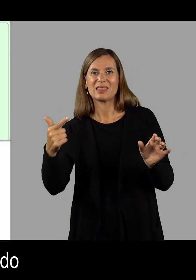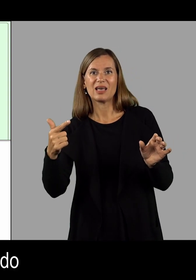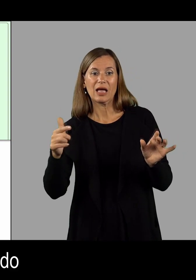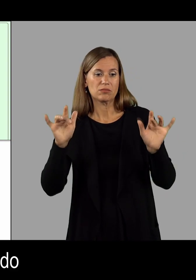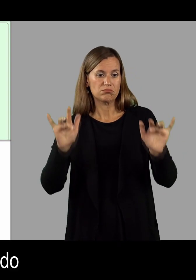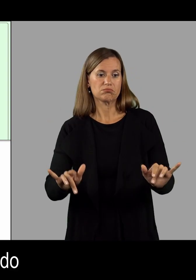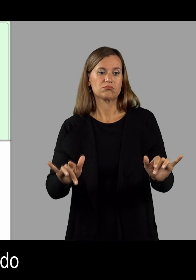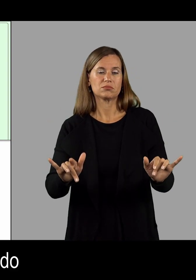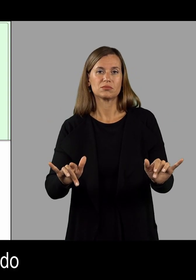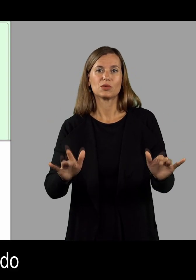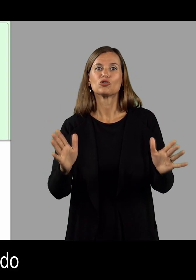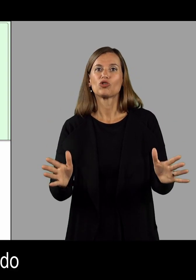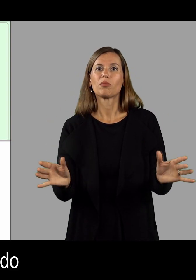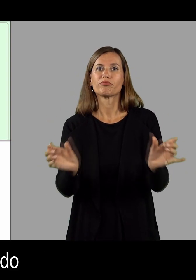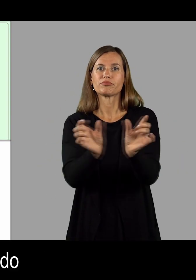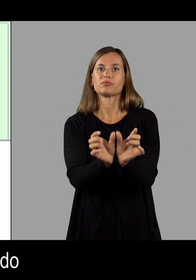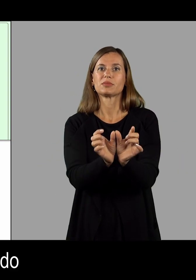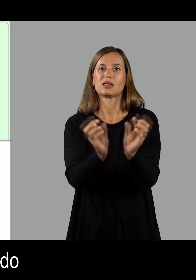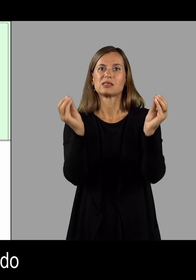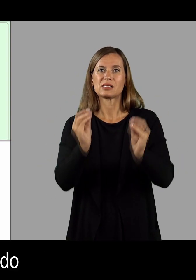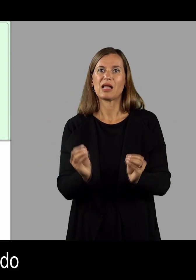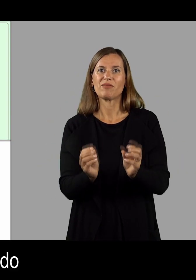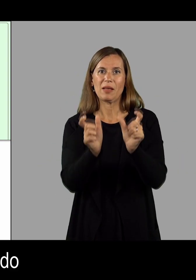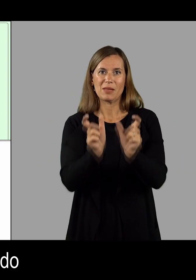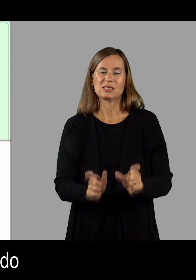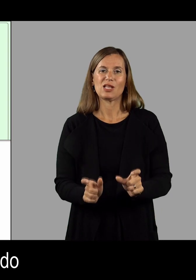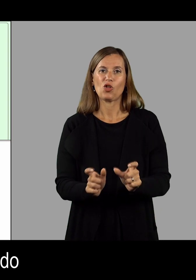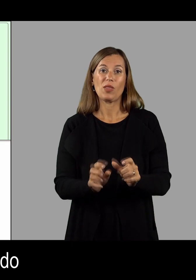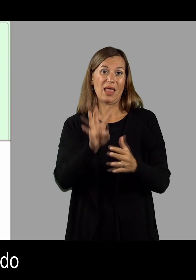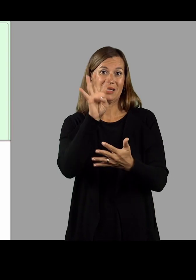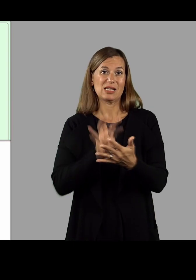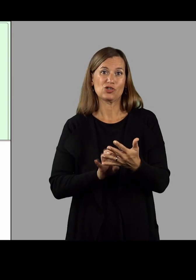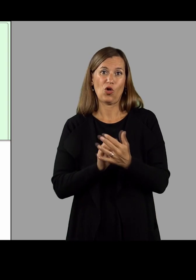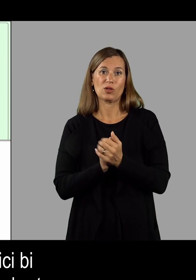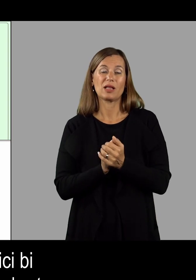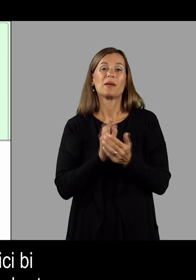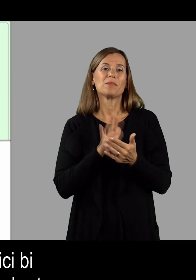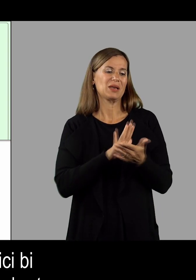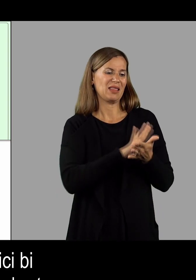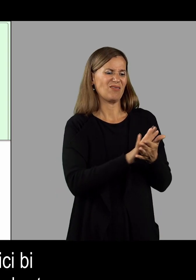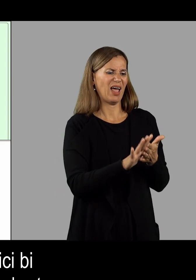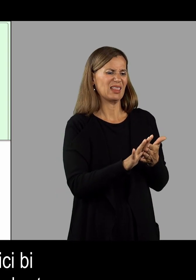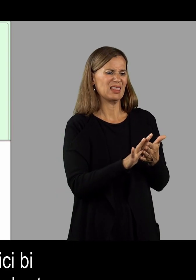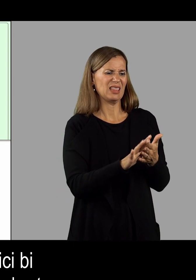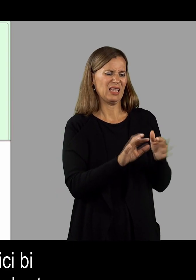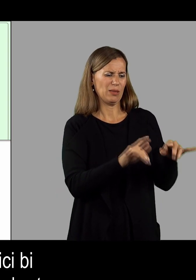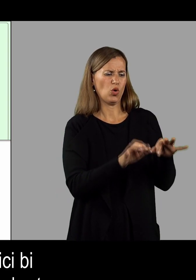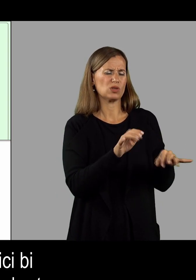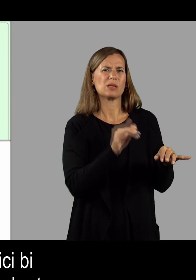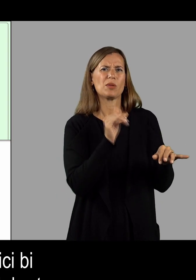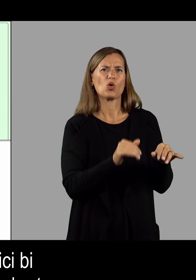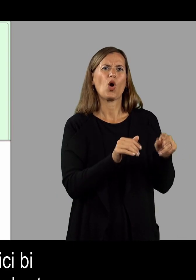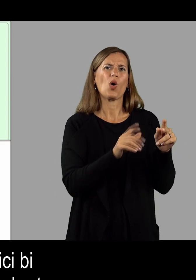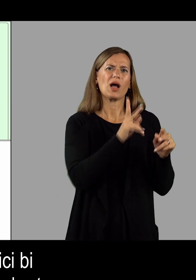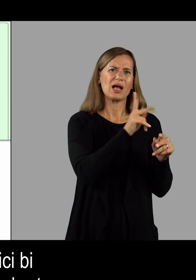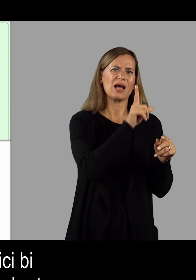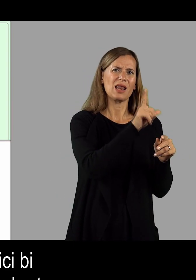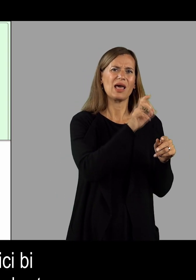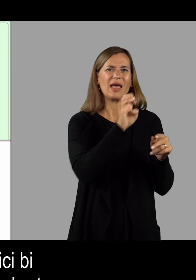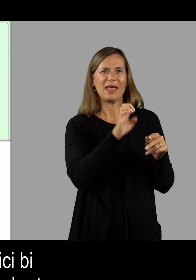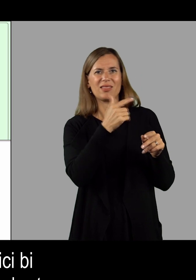pogledamo naslednji slajd, tukaj vidimo primer izpisa besede klet. Na levi strani pritisnemo kombinacijo KL, na